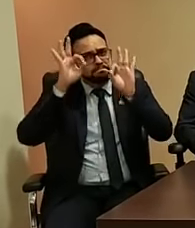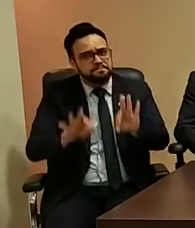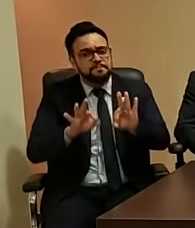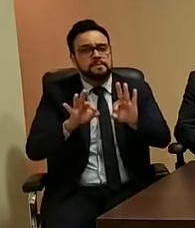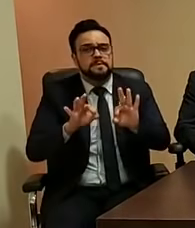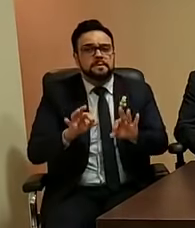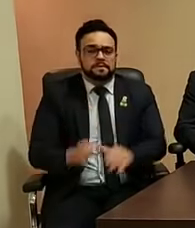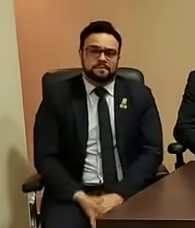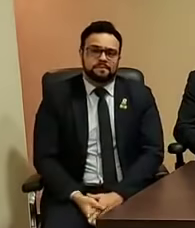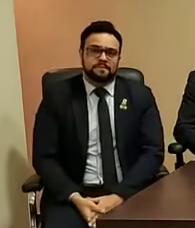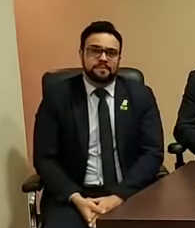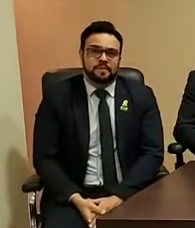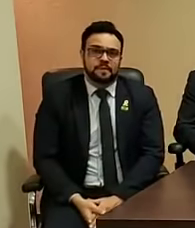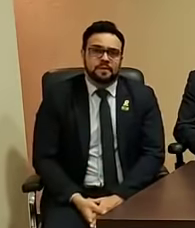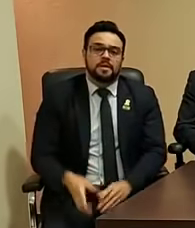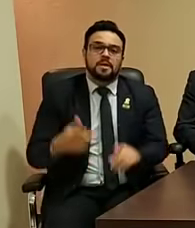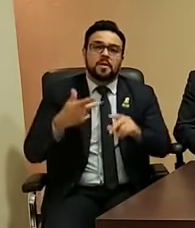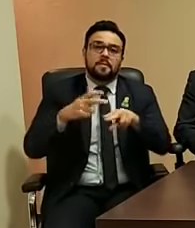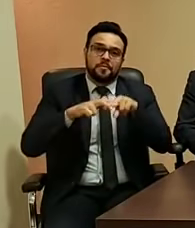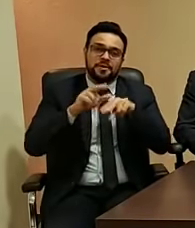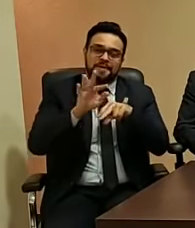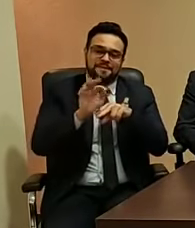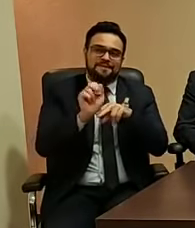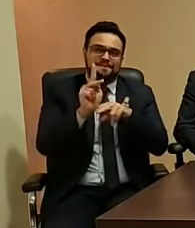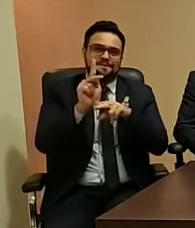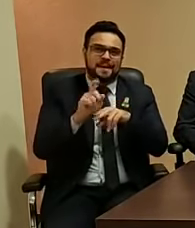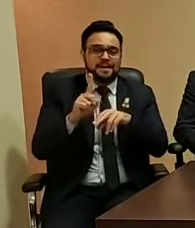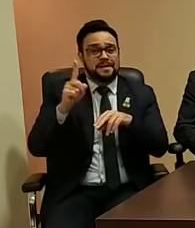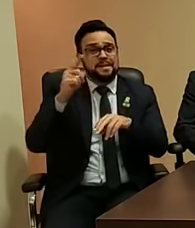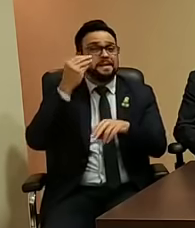da sua profissão. Então, o meio fake news, tentando botar na minha conta